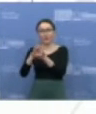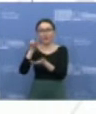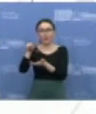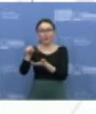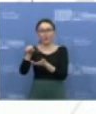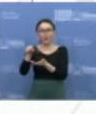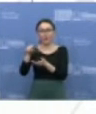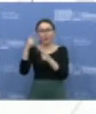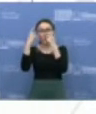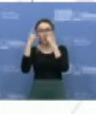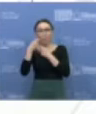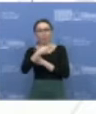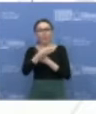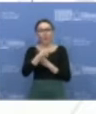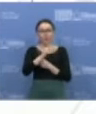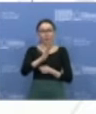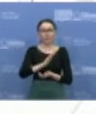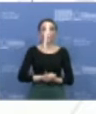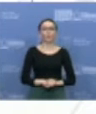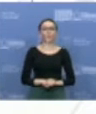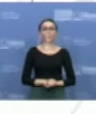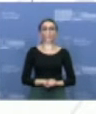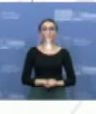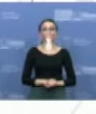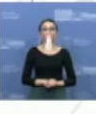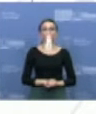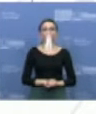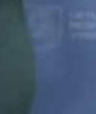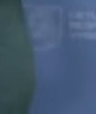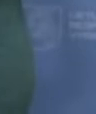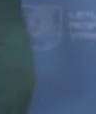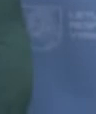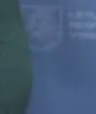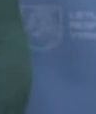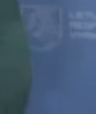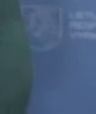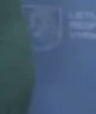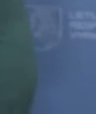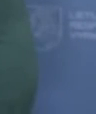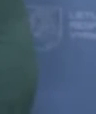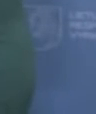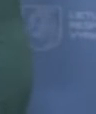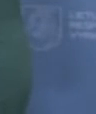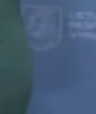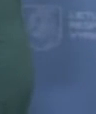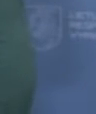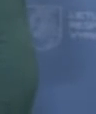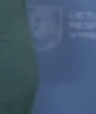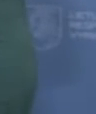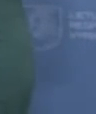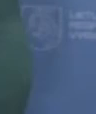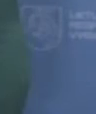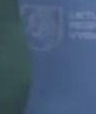centras bus šitų duomenų valdytės. Taigi, taipogi programėlės jūsų apie GPS koordinacijų